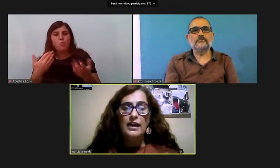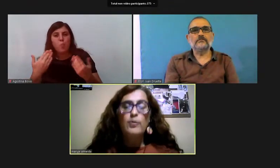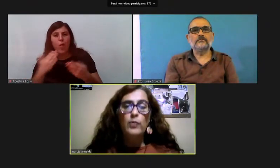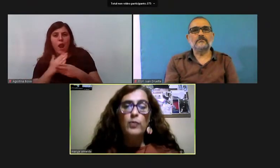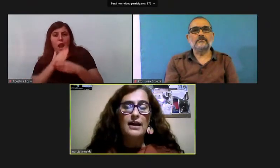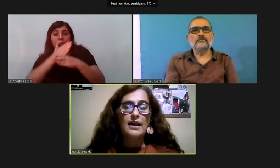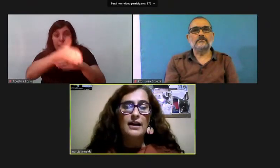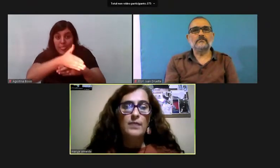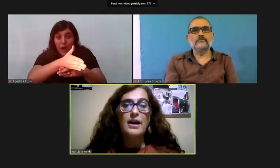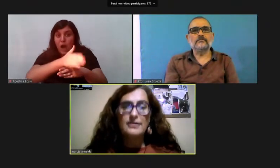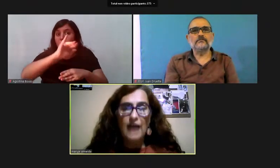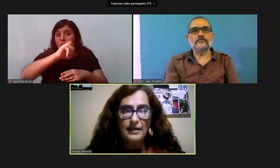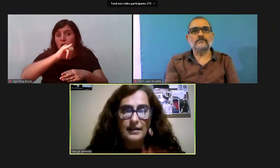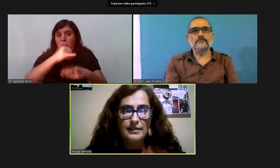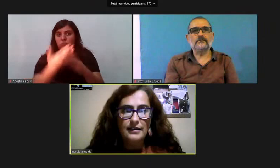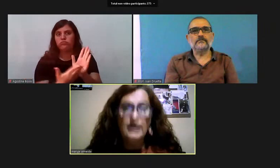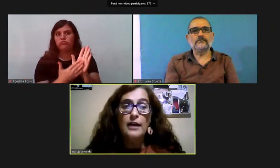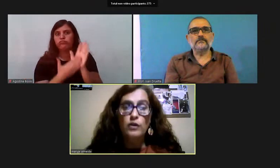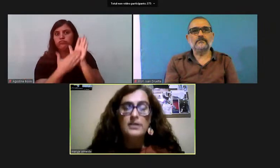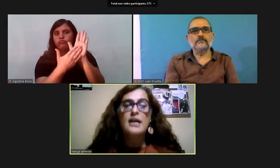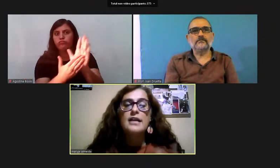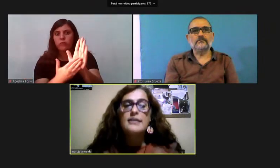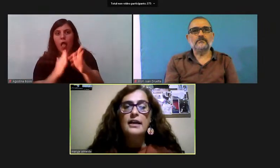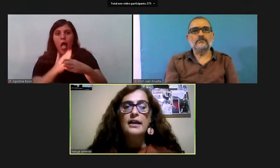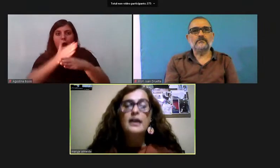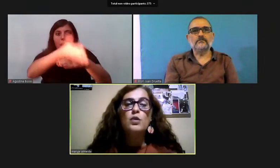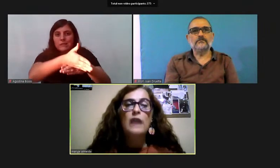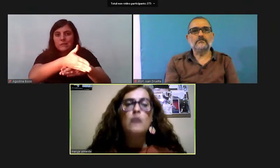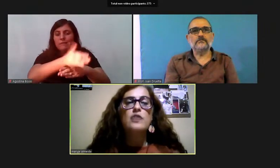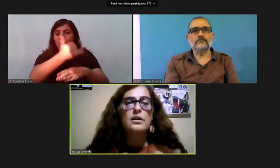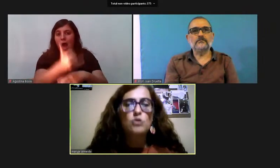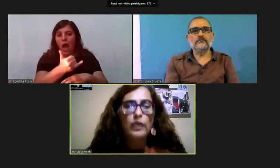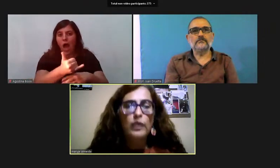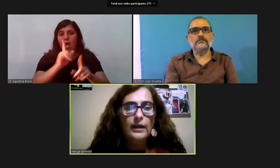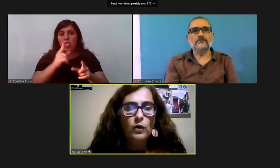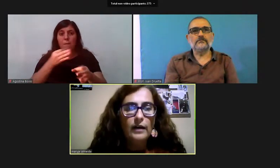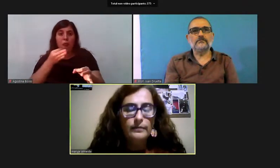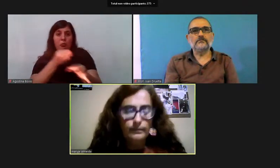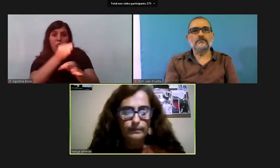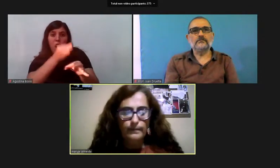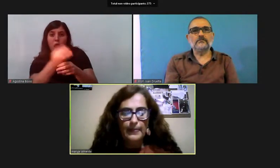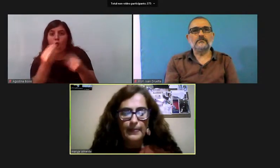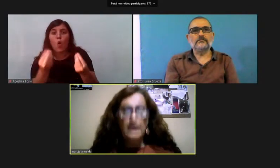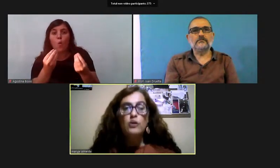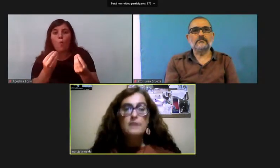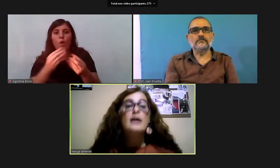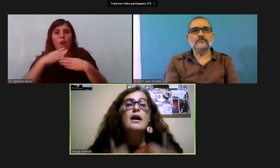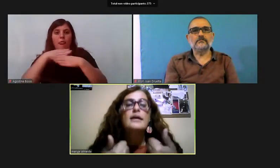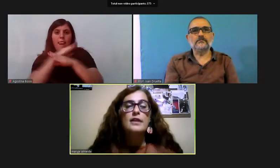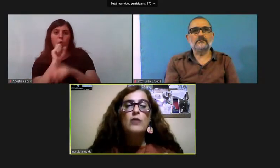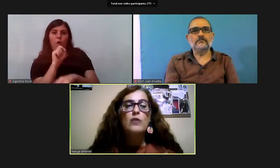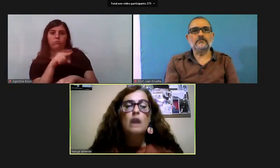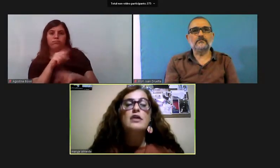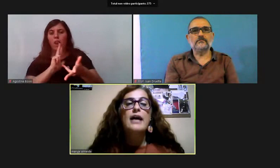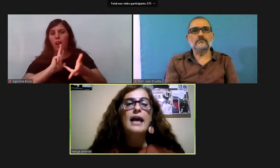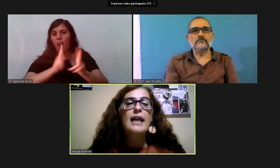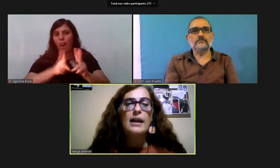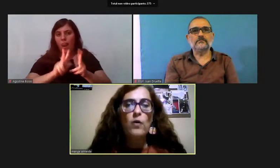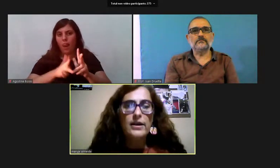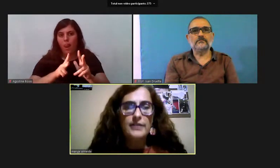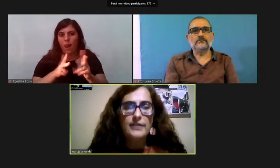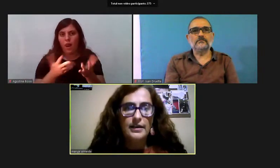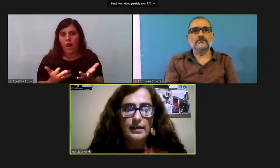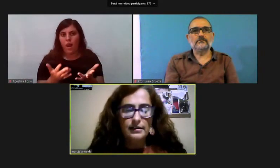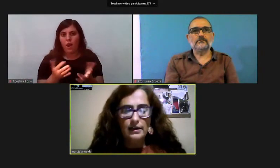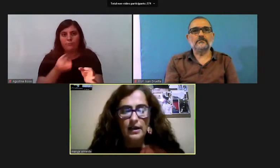digamos, tener propuestas académicas accesibles, esto es, ser educados en su lengua, esto es, ser educados en la